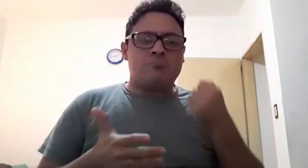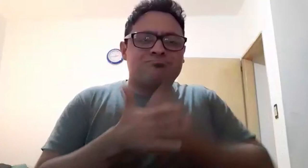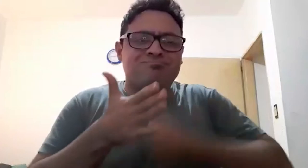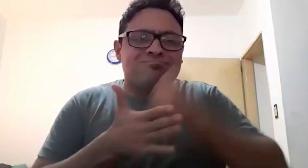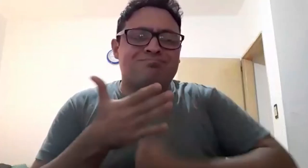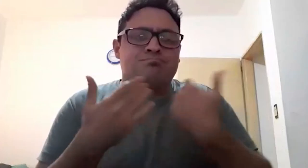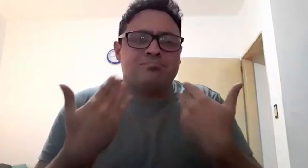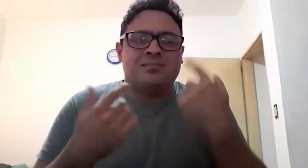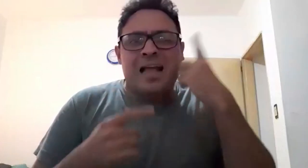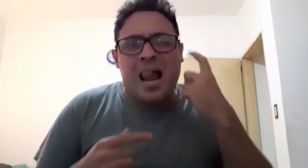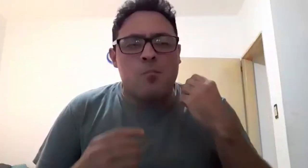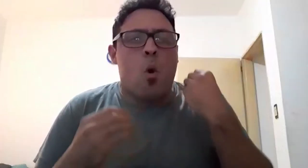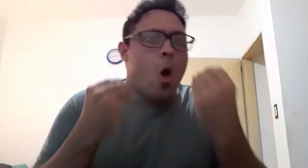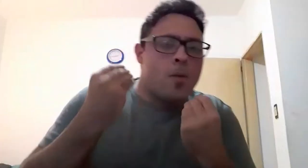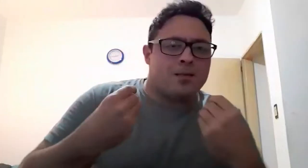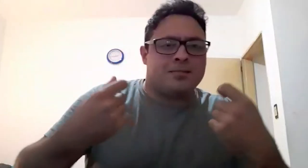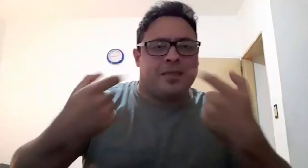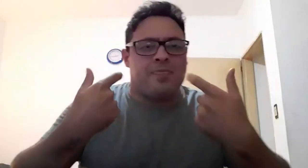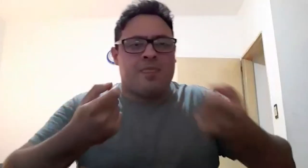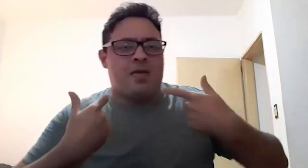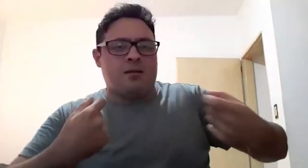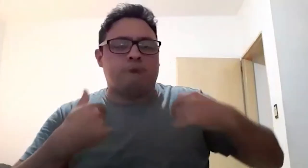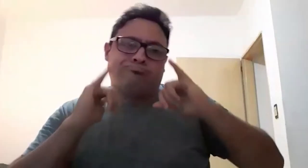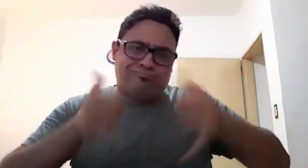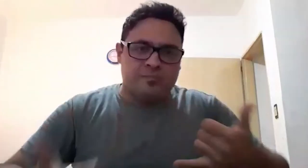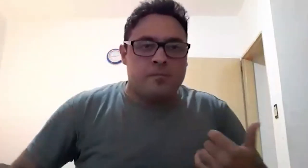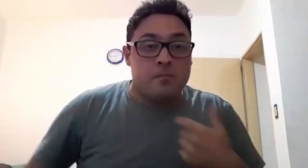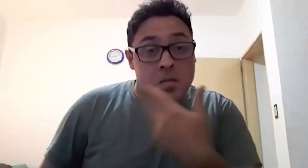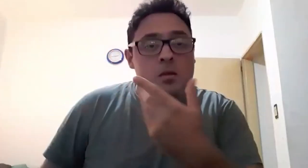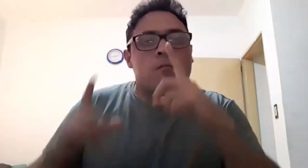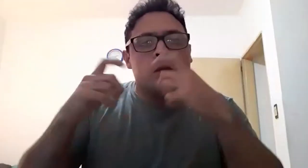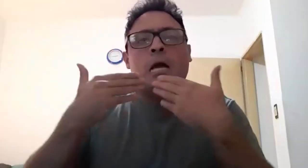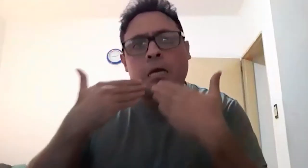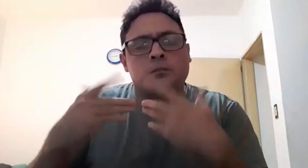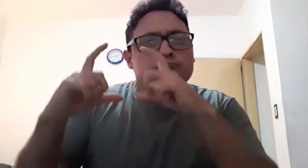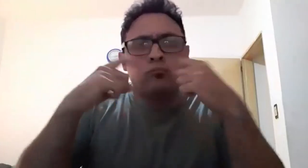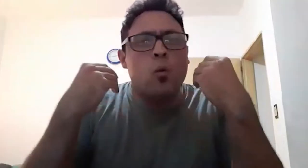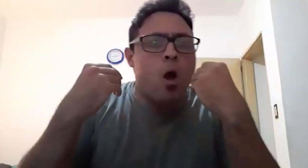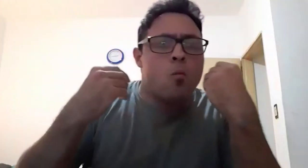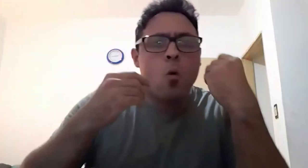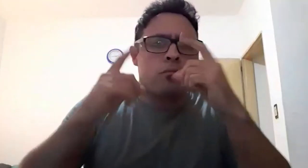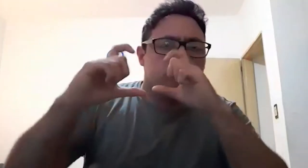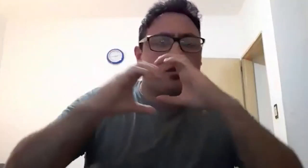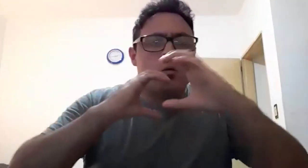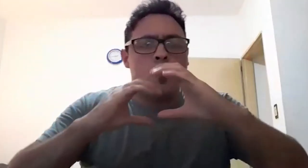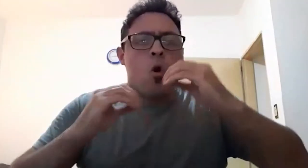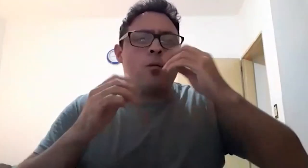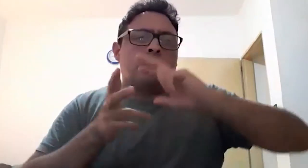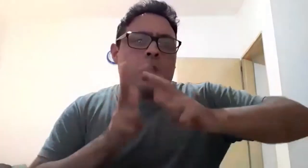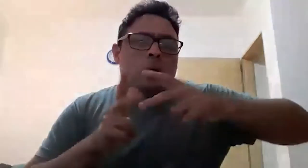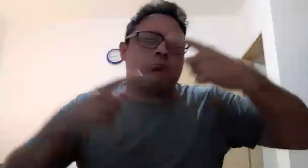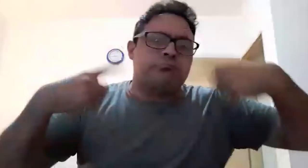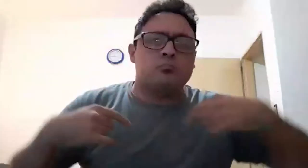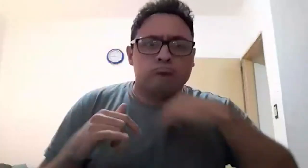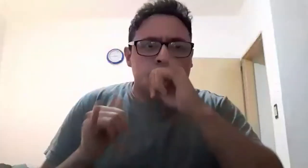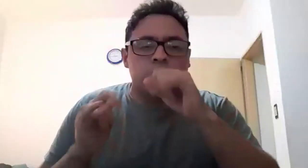que podíamos luchar y podemos hacer otras cosas, aprender otras cosas y aprovechar estos espacios que nos ofrecieron. Así que gracias al taller de